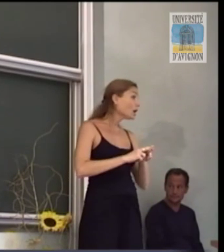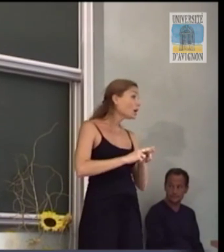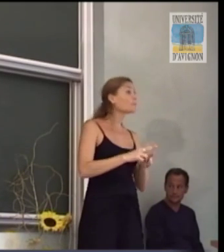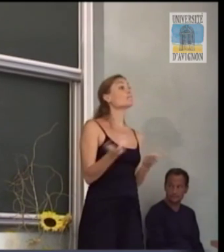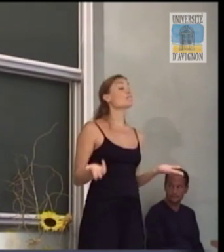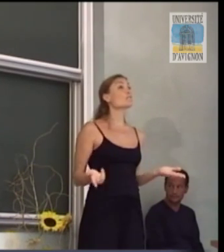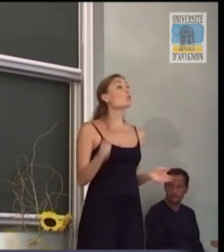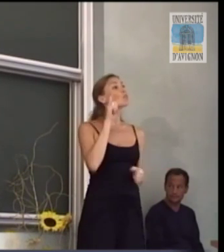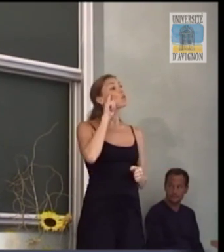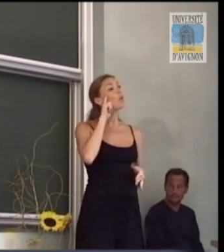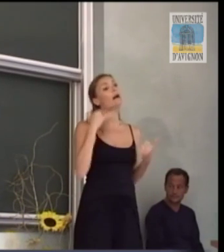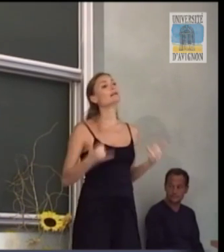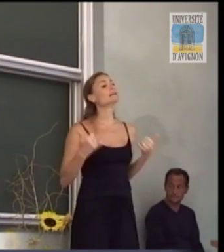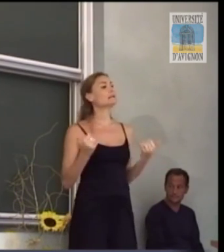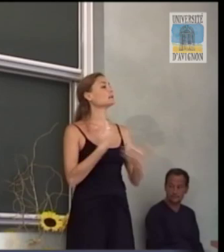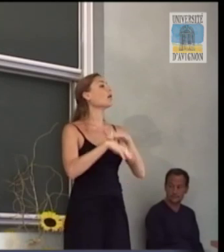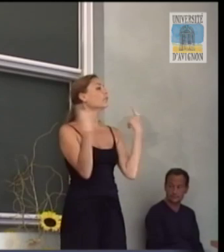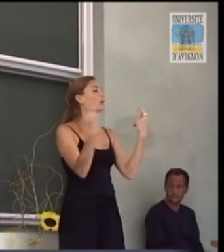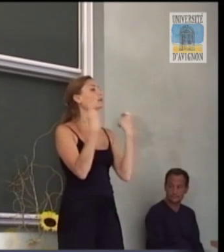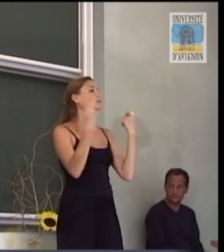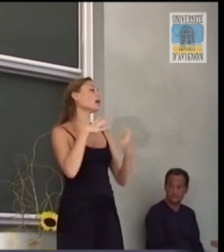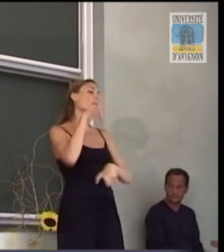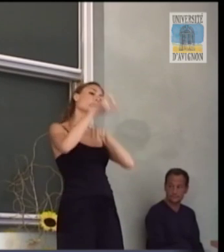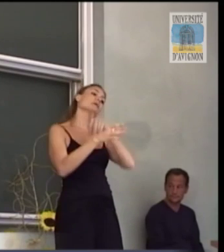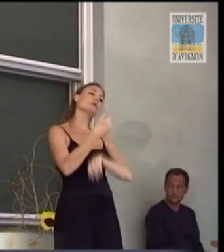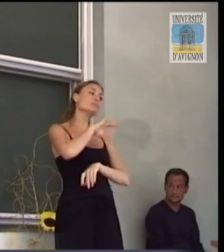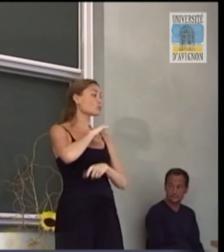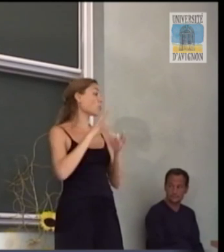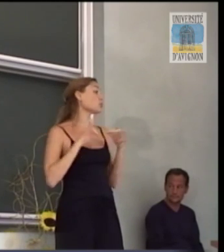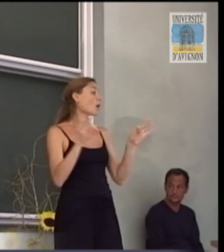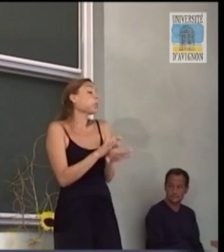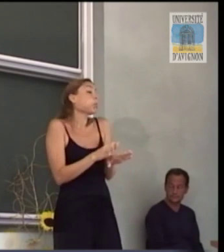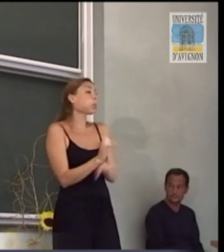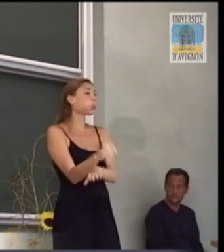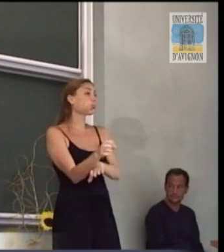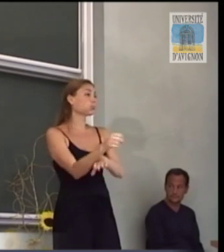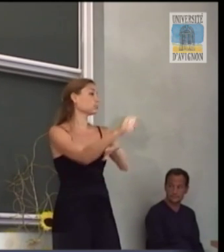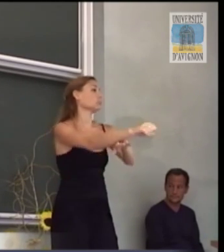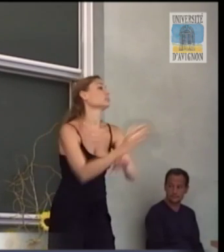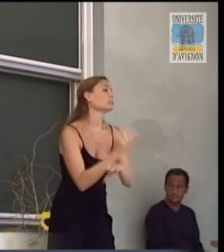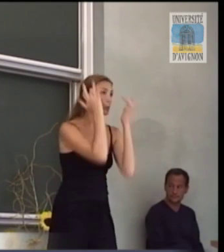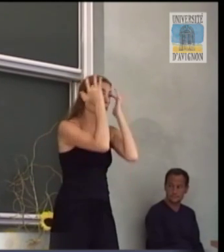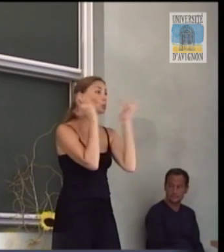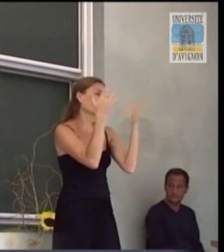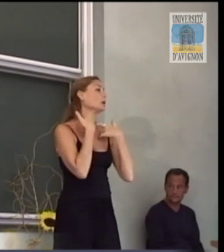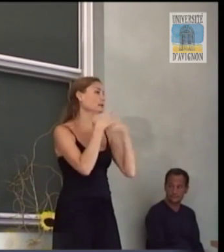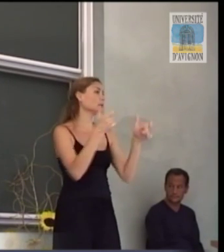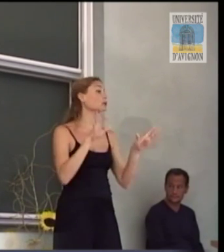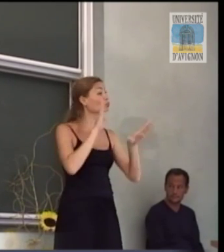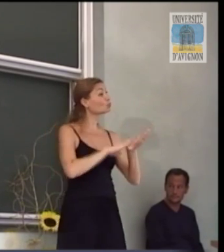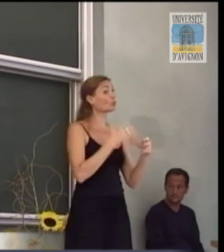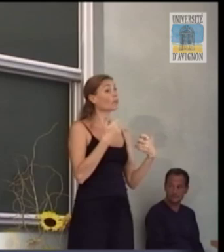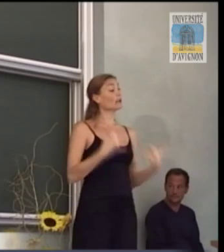s'occupent pas de tout ça, et qui, au moment où la sécurité passera la veille du off, se verront interdiction d'ouvrir. Et le procureur de la République sur Avignon